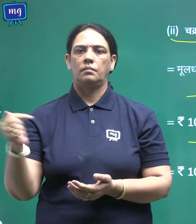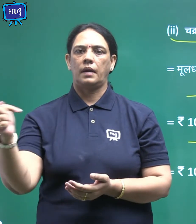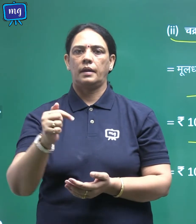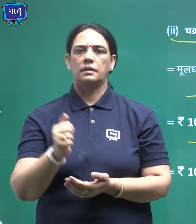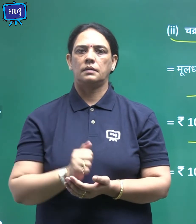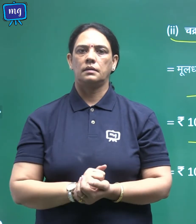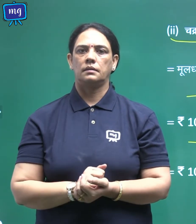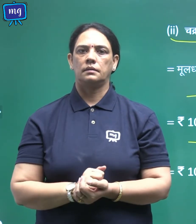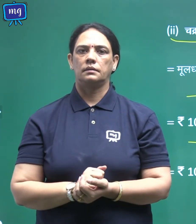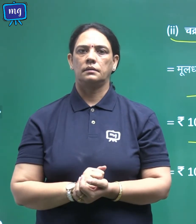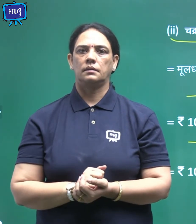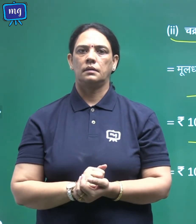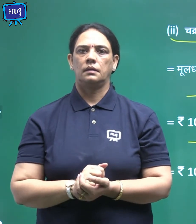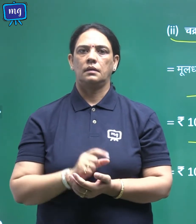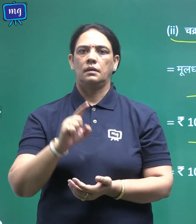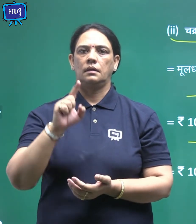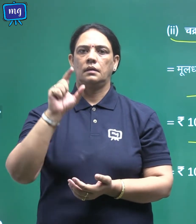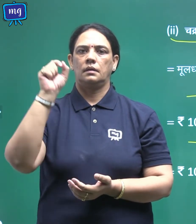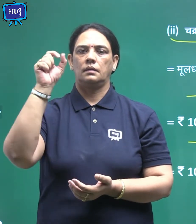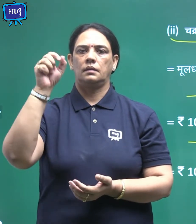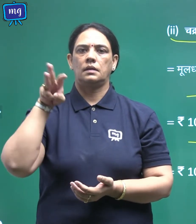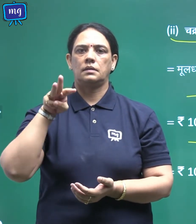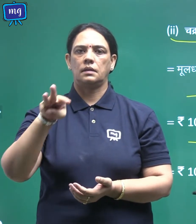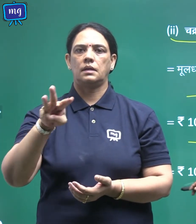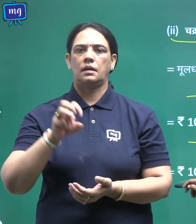माइनस 10,000।